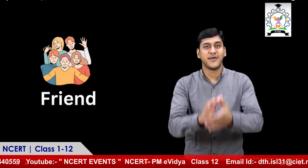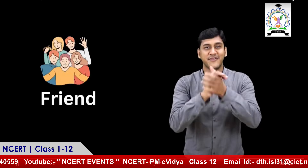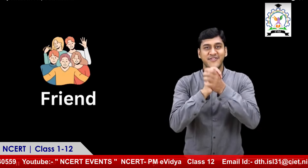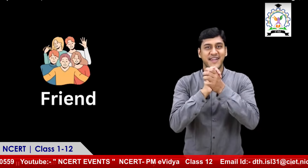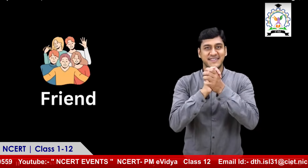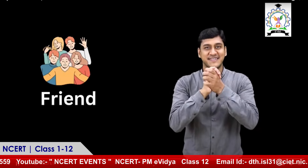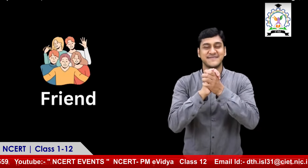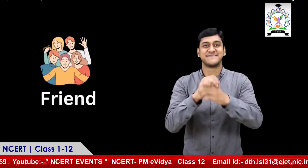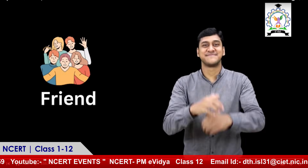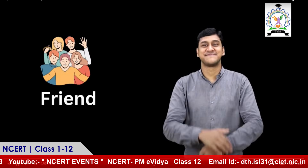दोस्त।